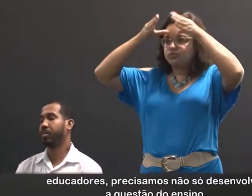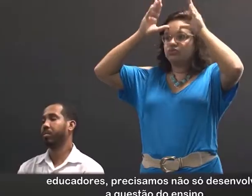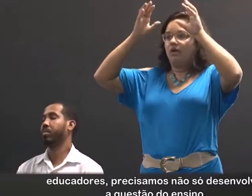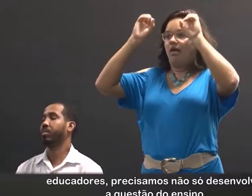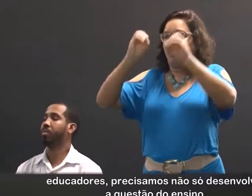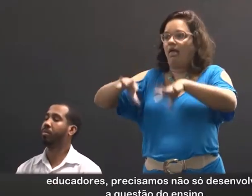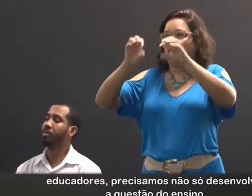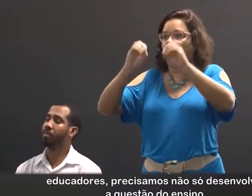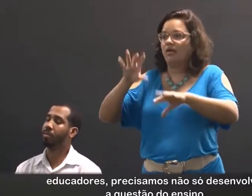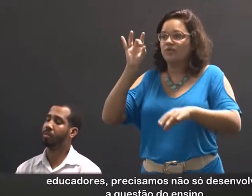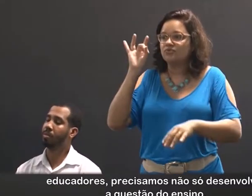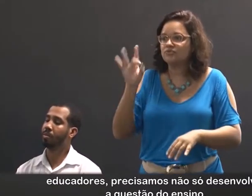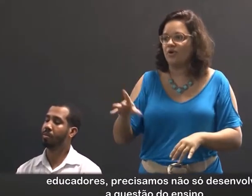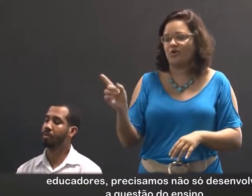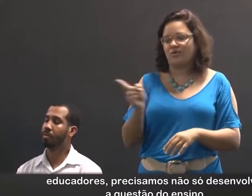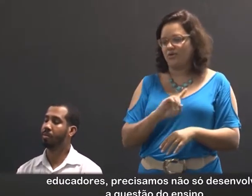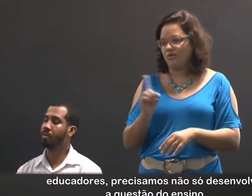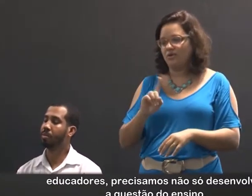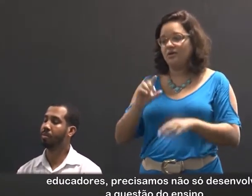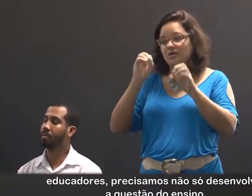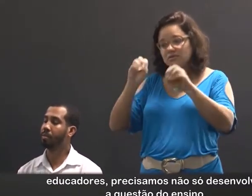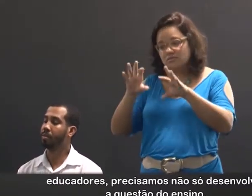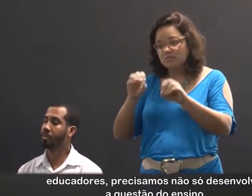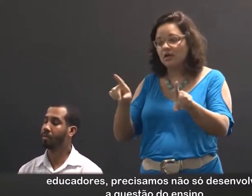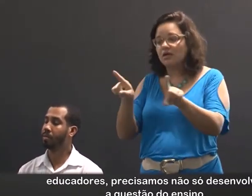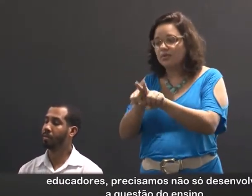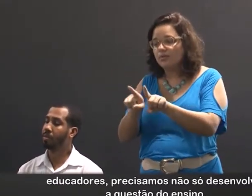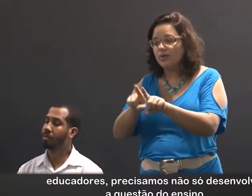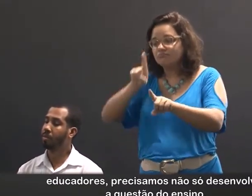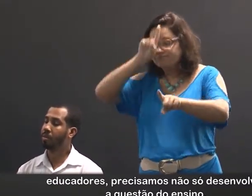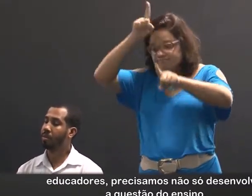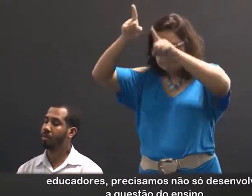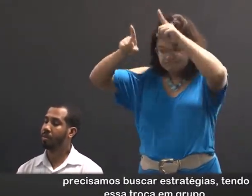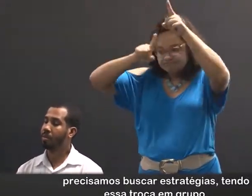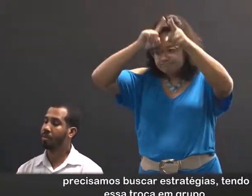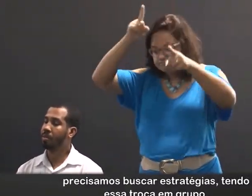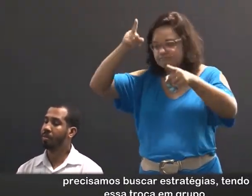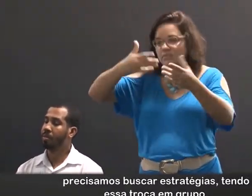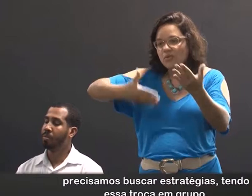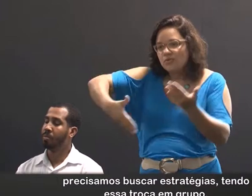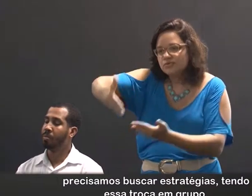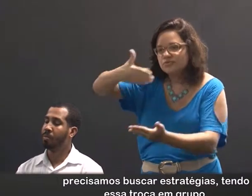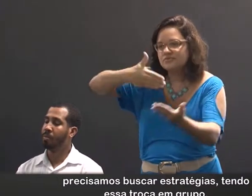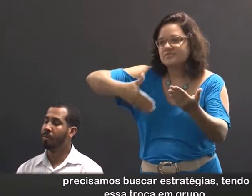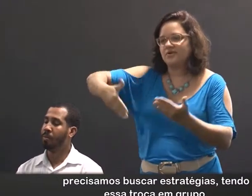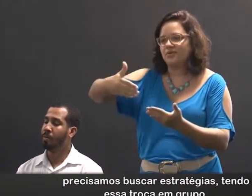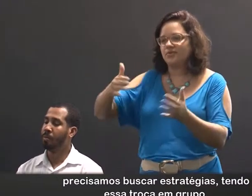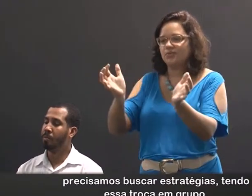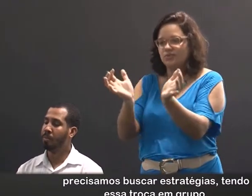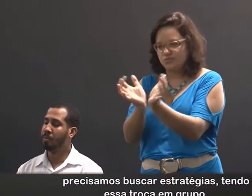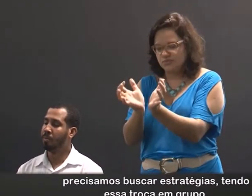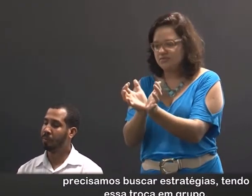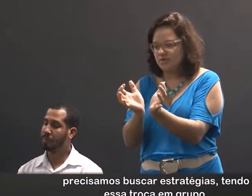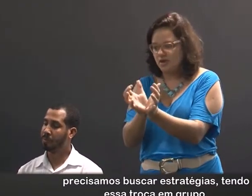educadores, precisamos também, não é só desenvolver a questão do ensino, precisamos também buscar, né, estratégias, tendo essa troca